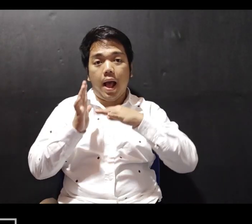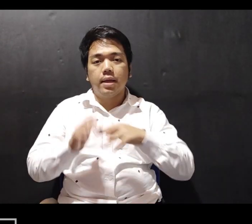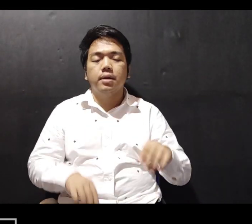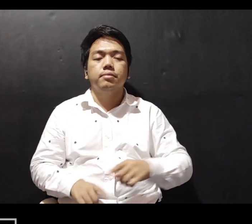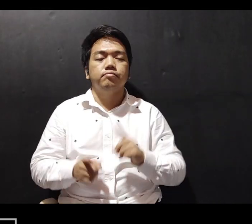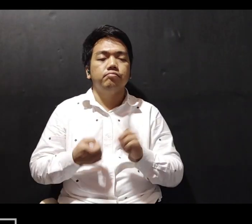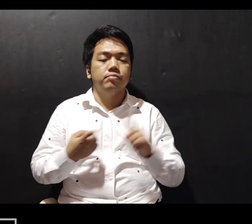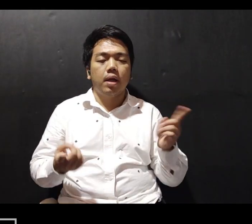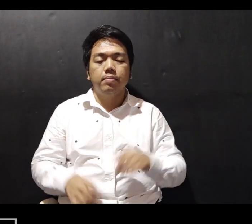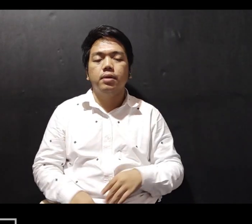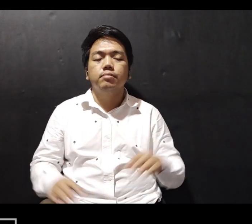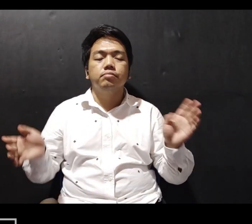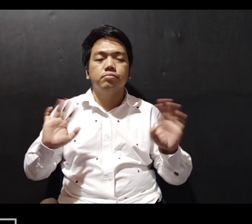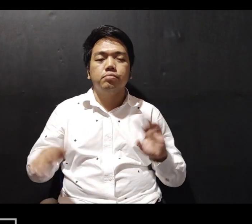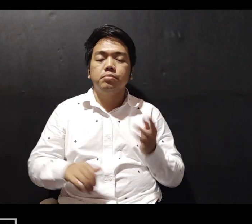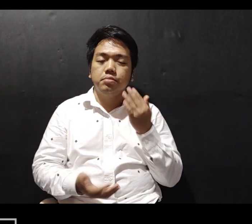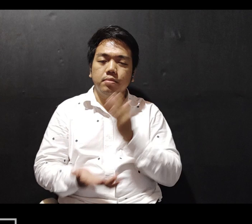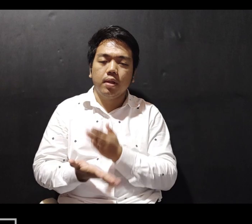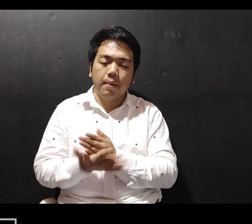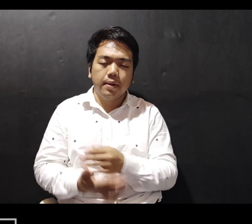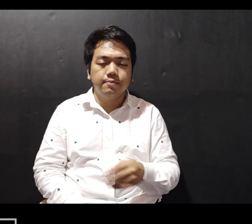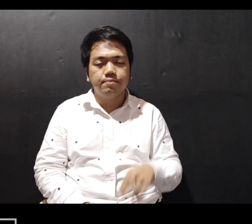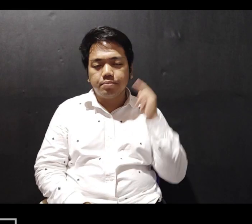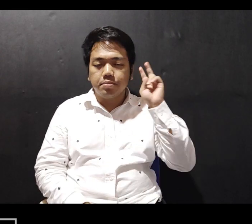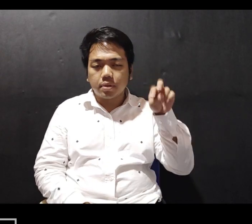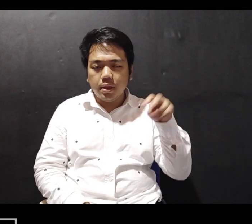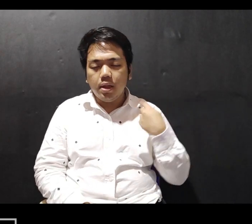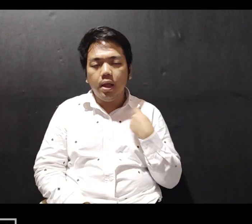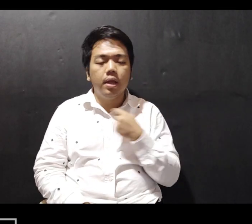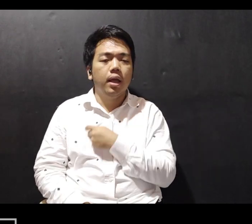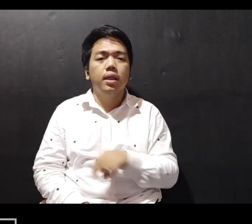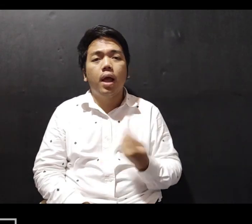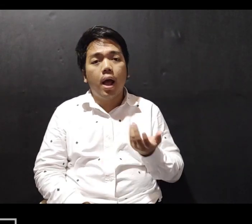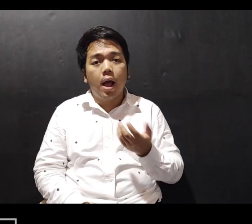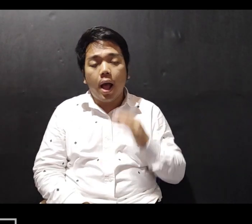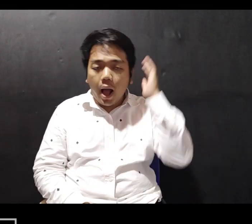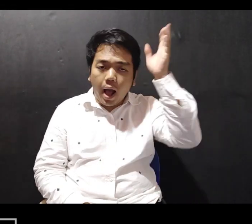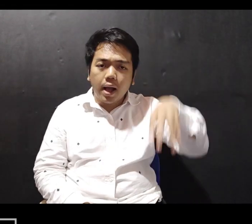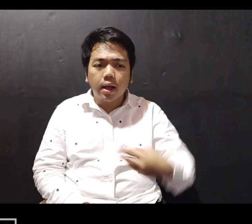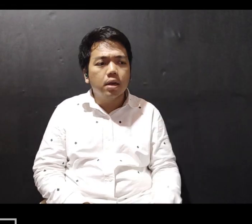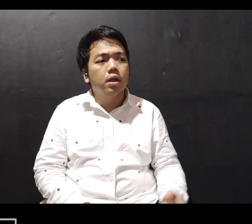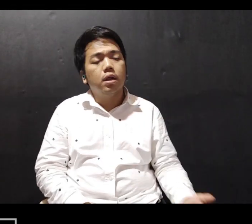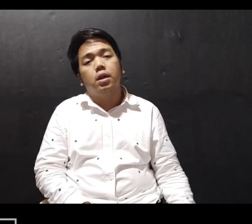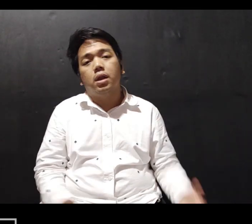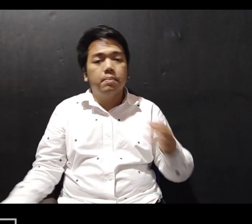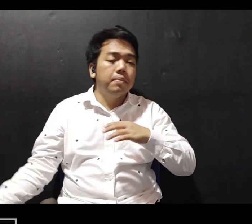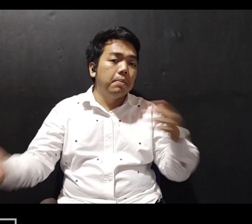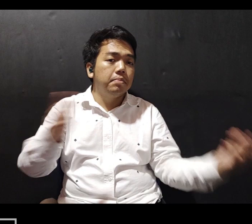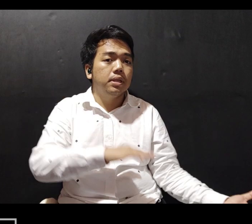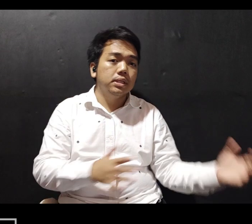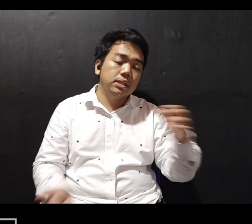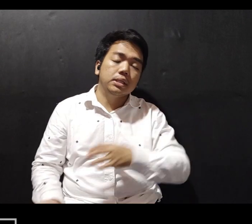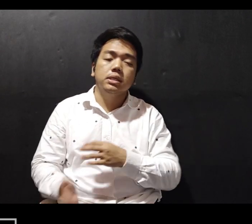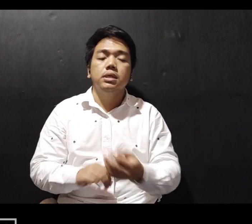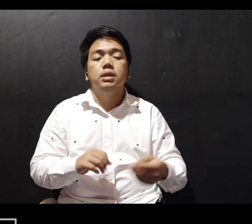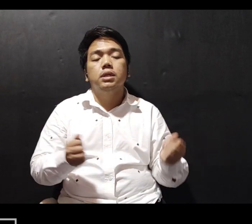Maka bertanyalah mereka yang berkumpul di situ, Tuhan, maukah Engkau pada masa ini memulihkan kerajaan bagi